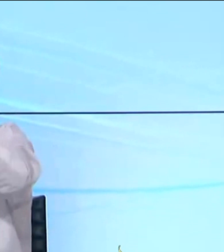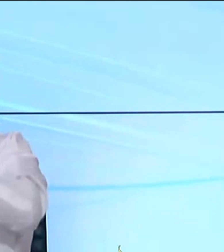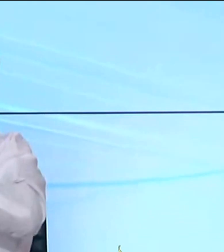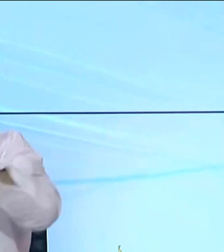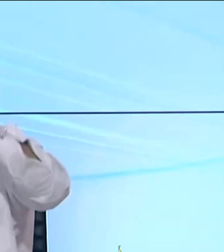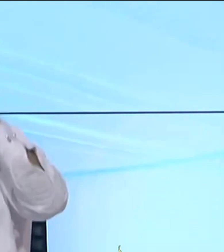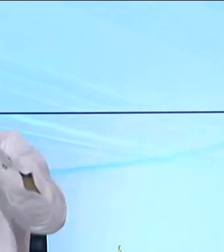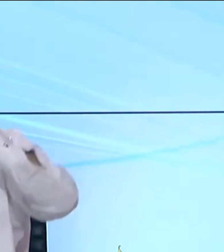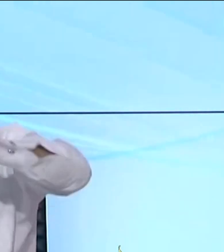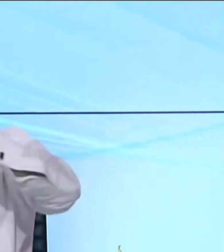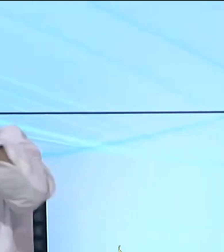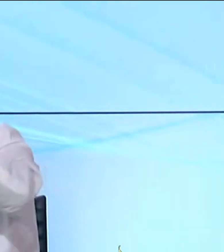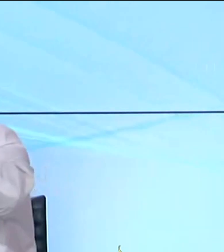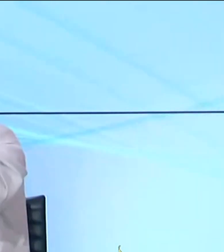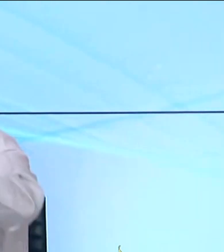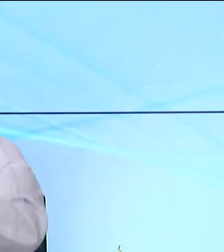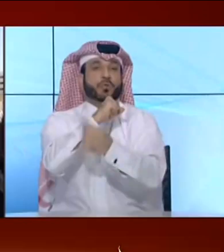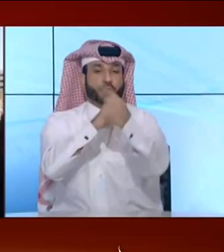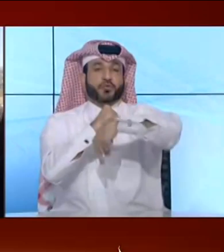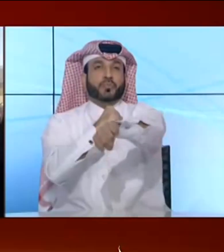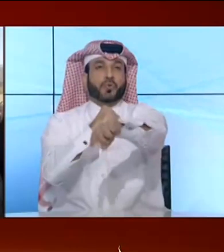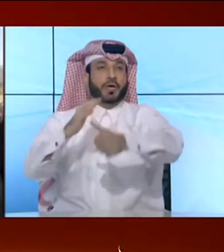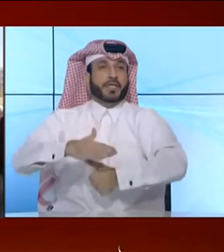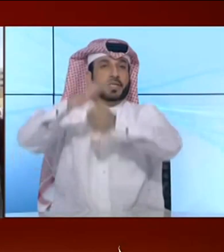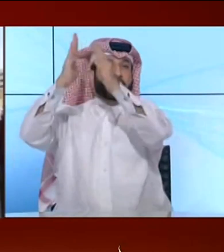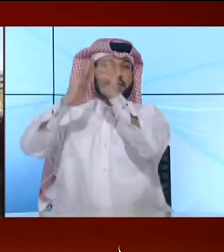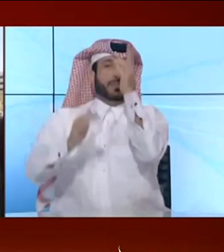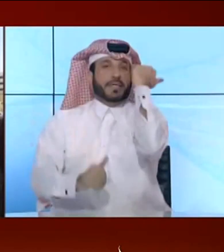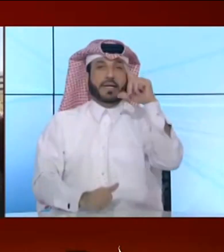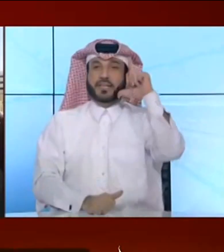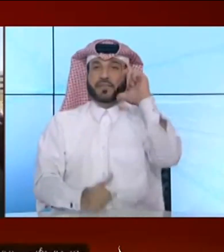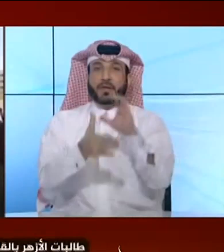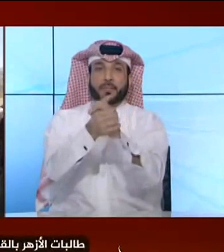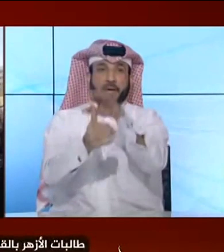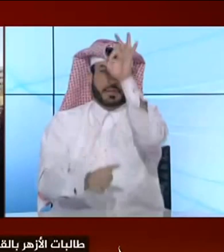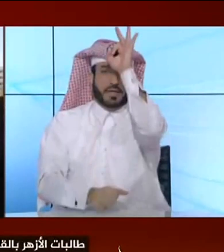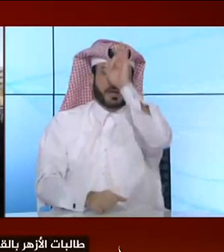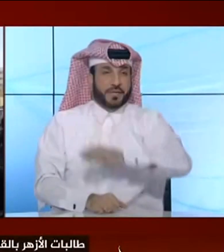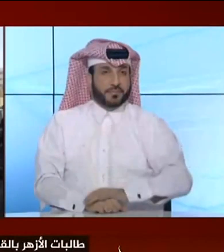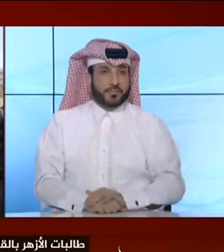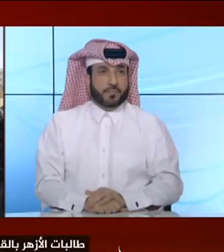المشاركات باحكام البراءه التي صدرت هذا الاسبوع بحق رموز نظام مبارك